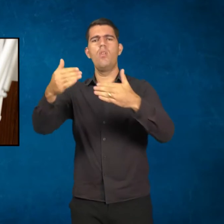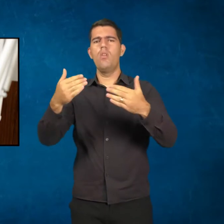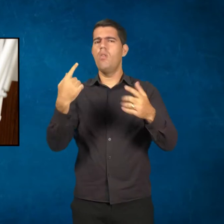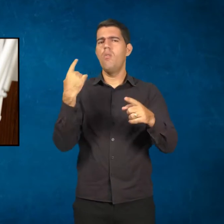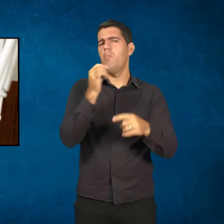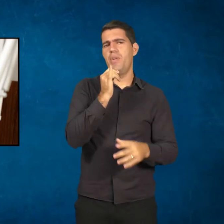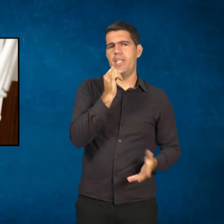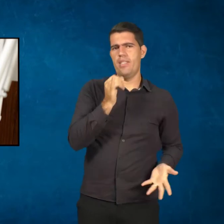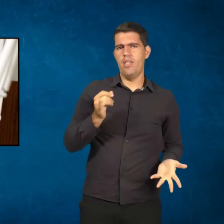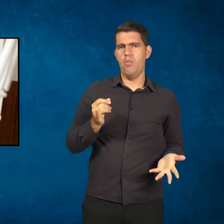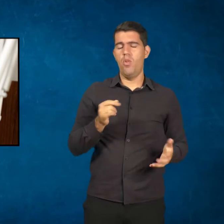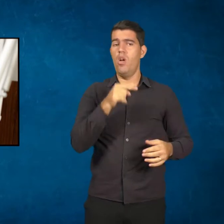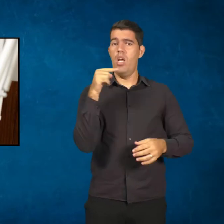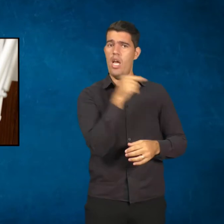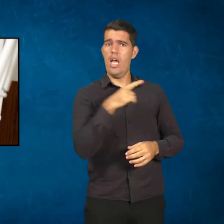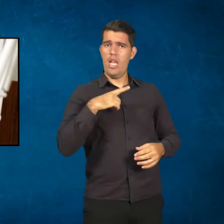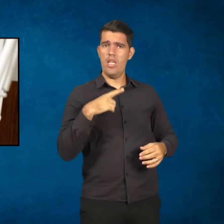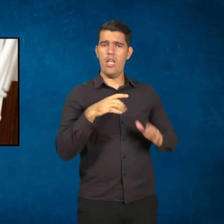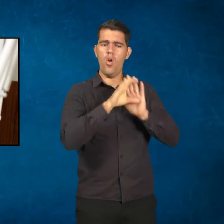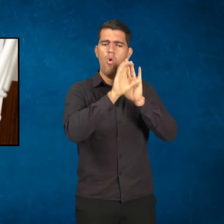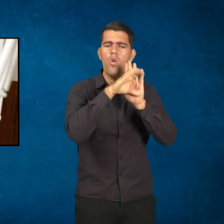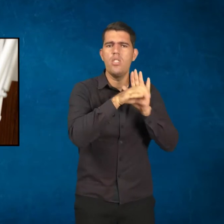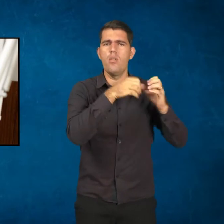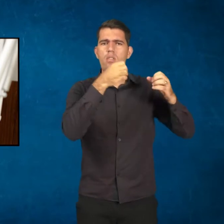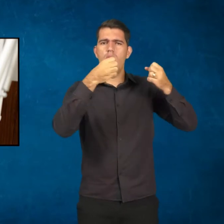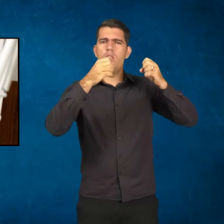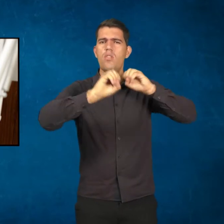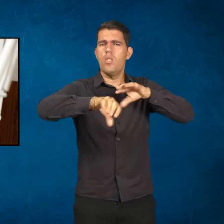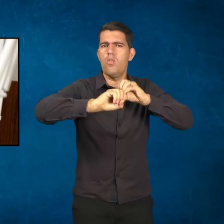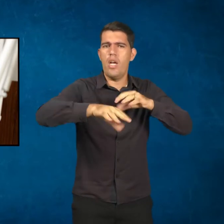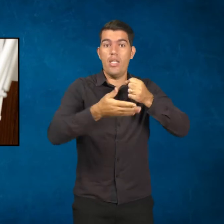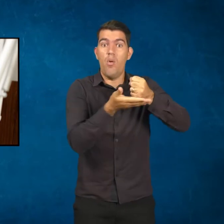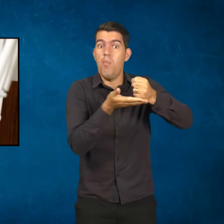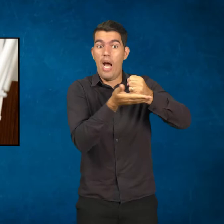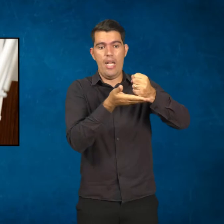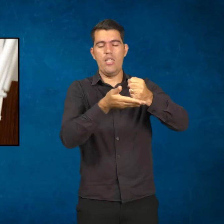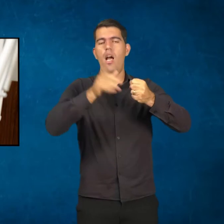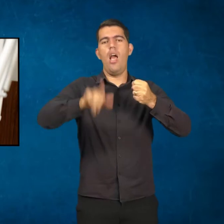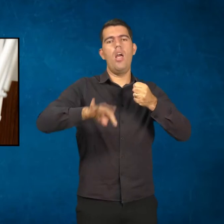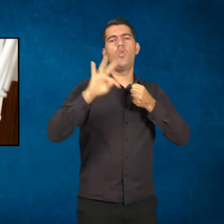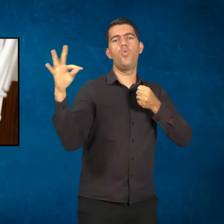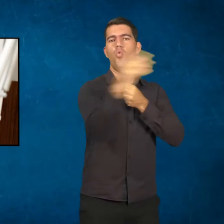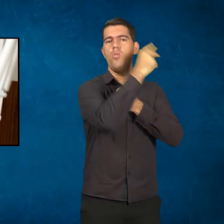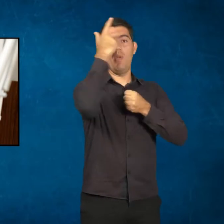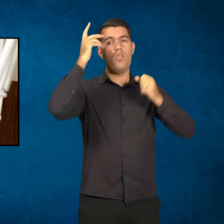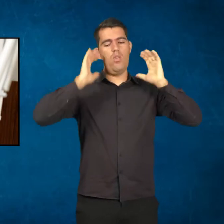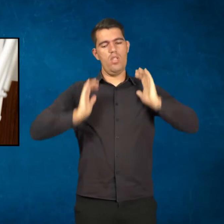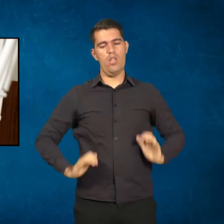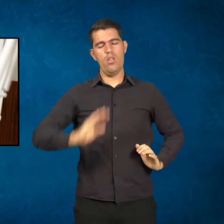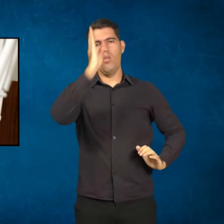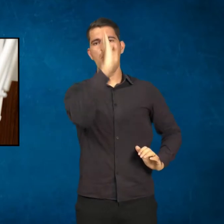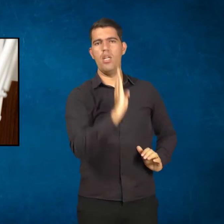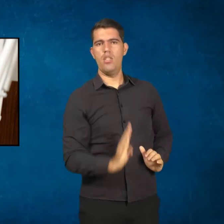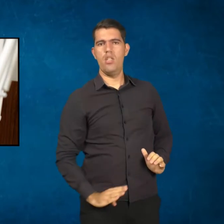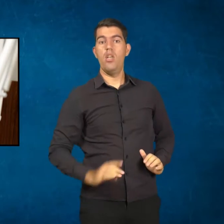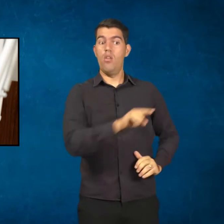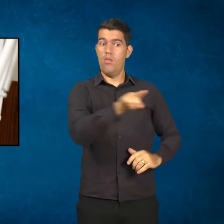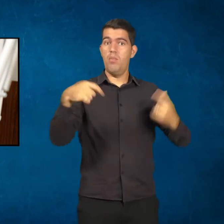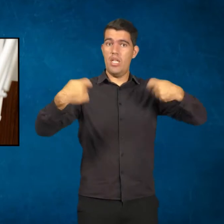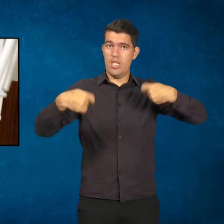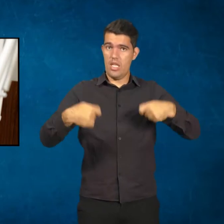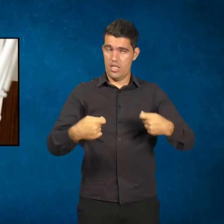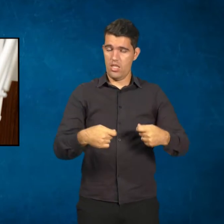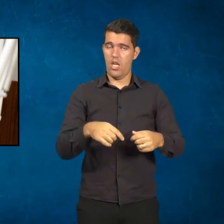ela consagra uma concepção de educação básica fase com 14 do brasileiro é mais um carro que vai de